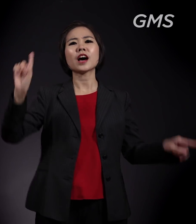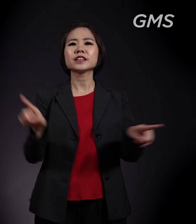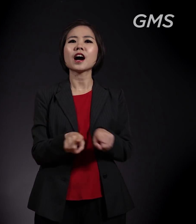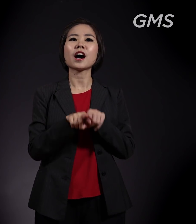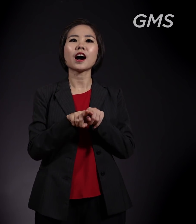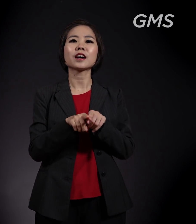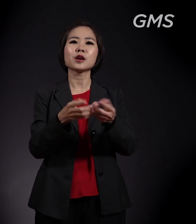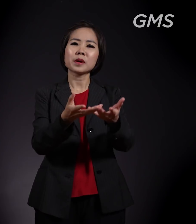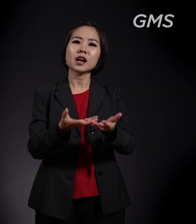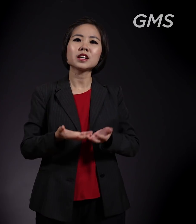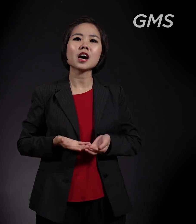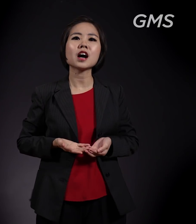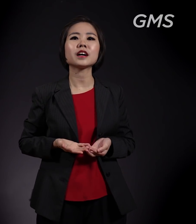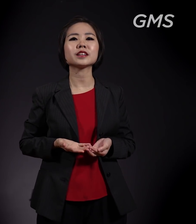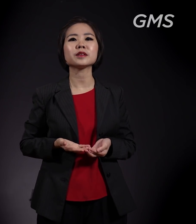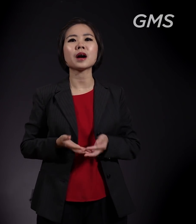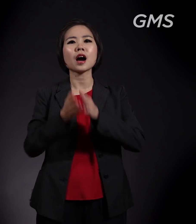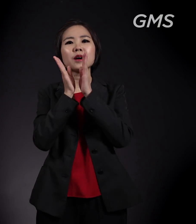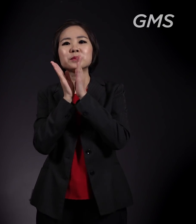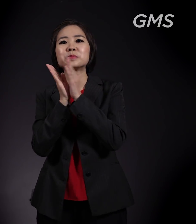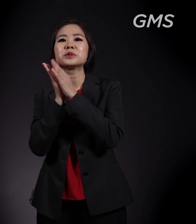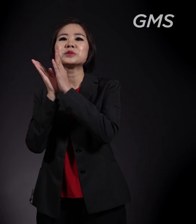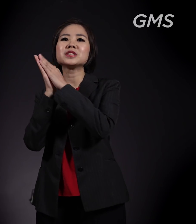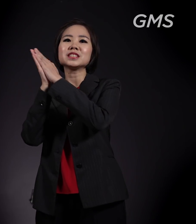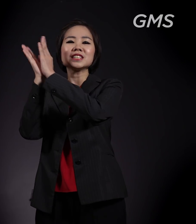Engkau layak menerima